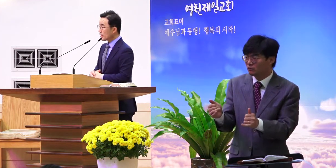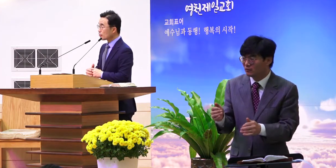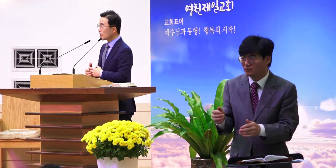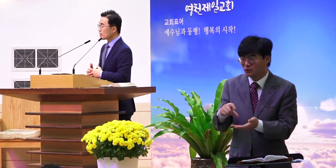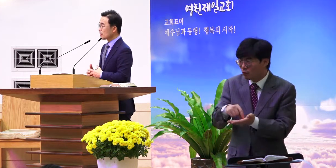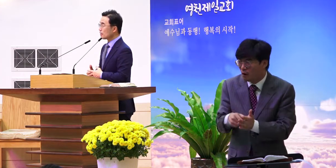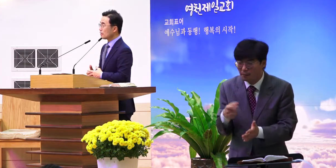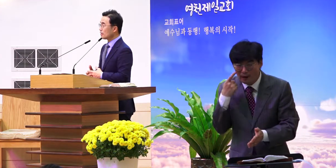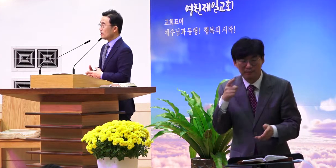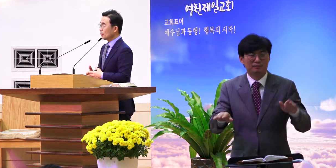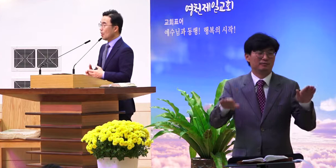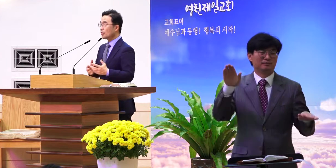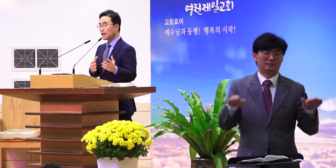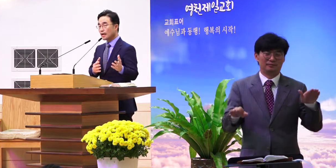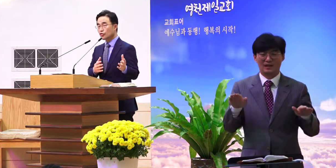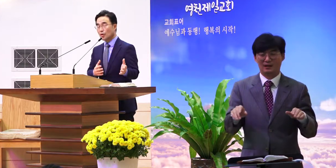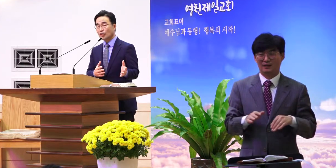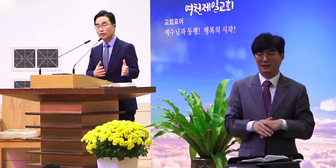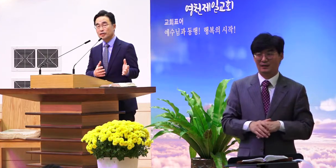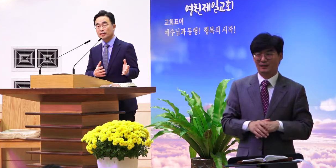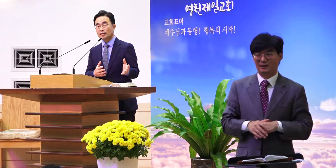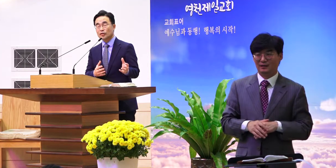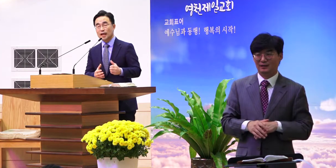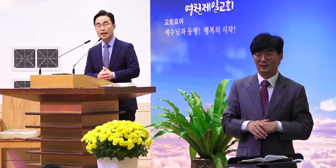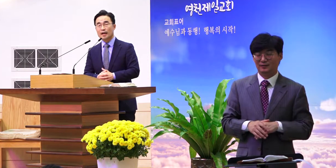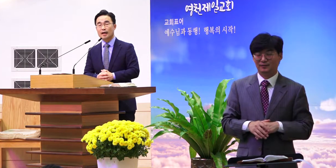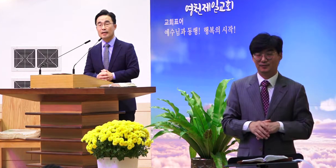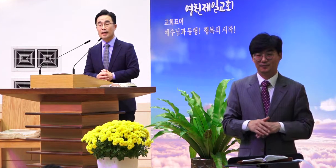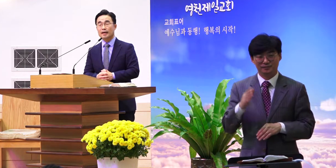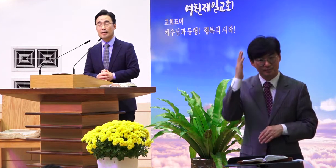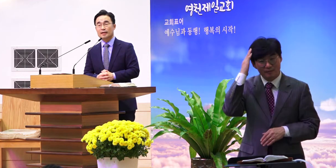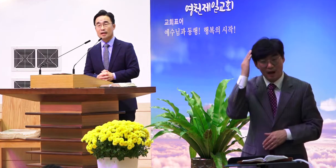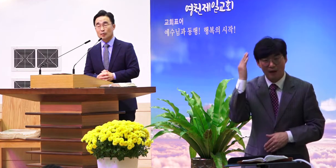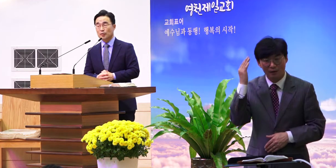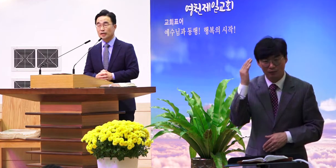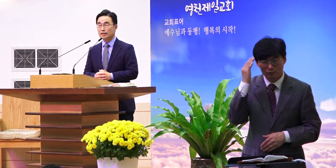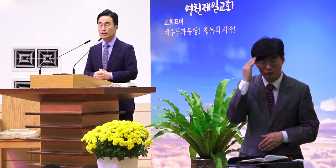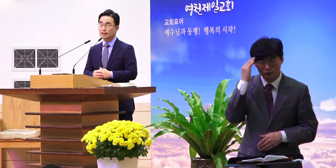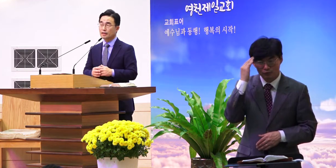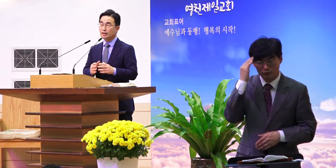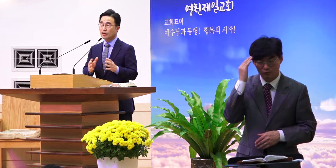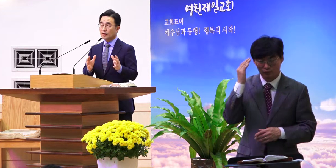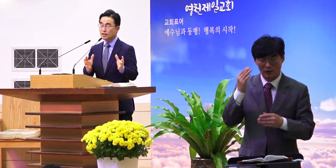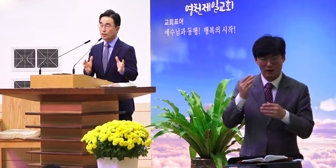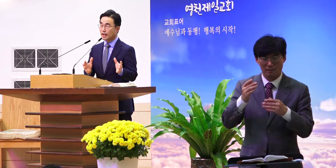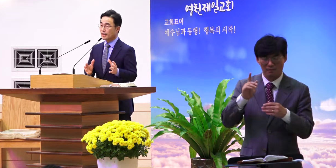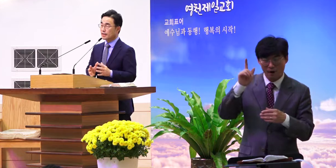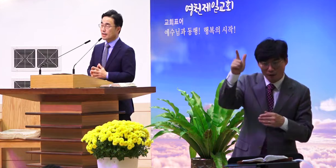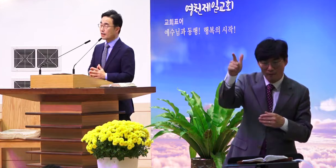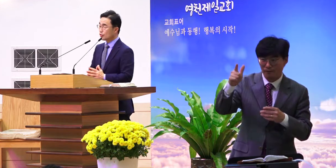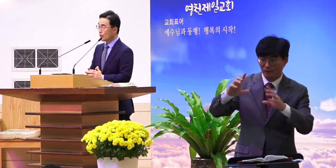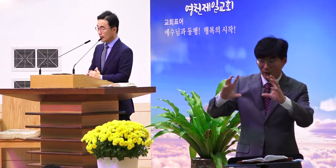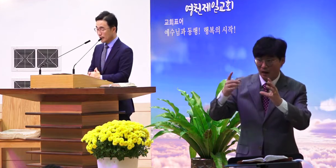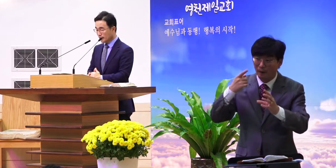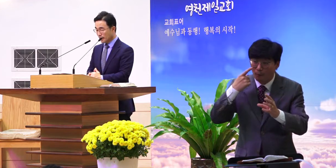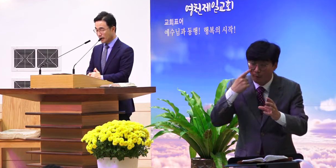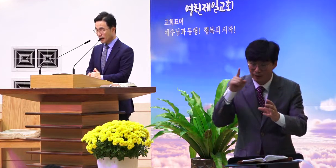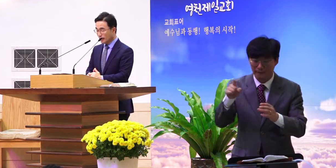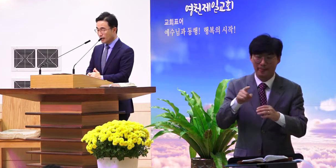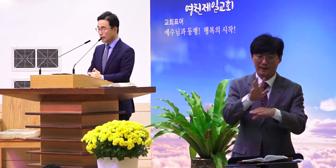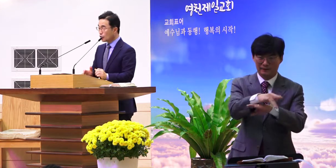우리 여기 한국에서 아주 먼 어떤 나라에 가보면 거기 시골에 작은 교회가